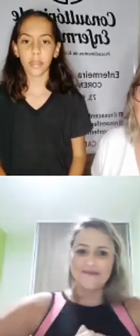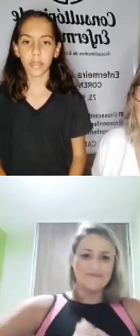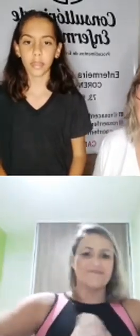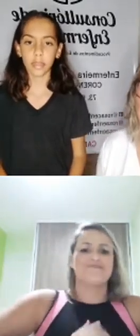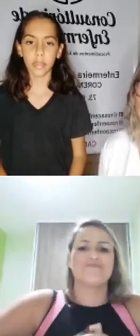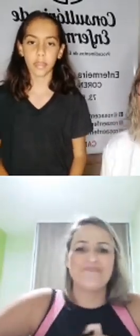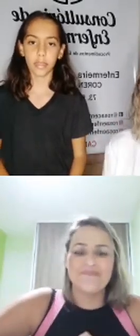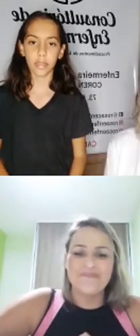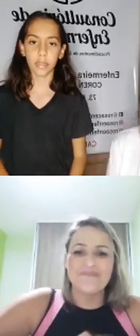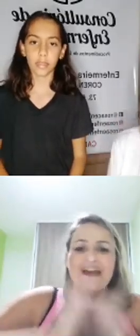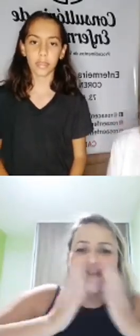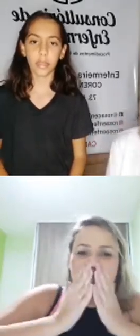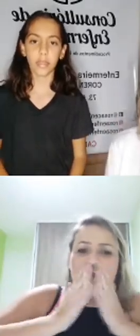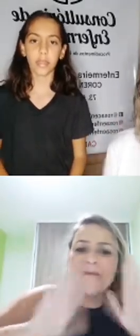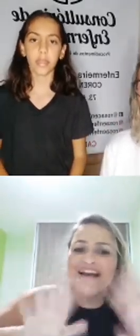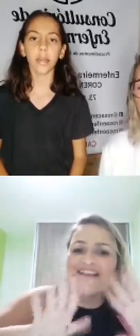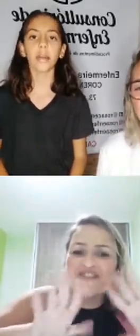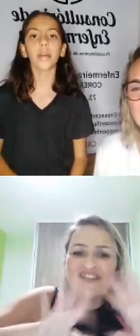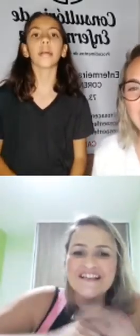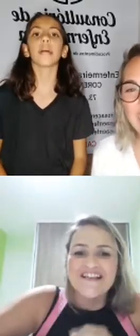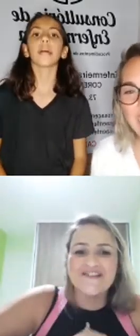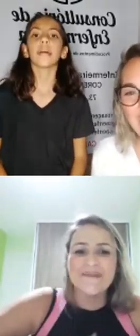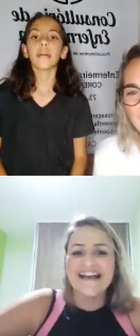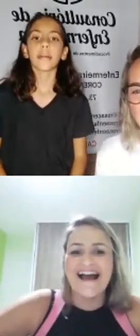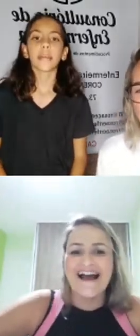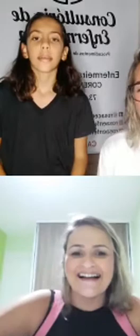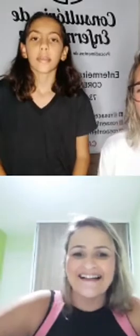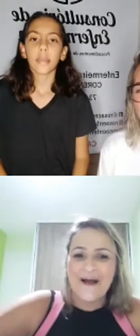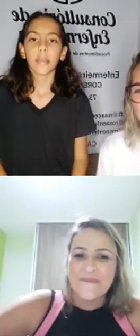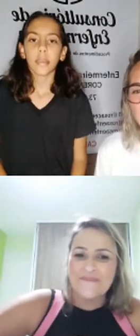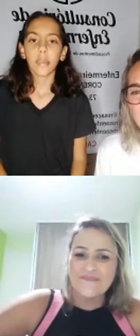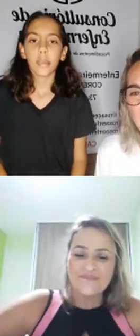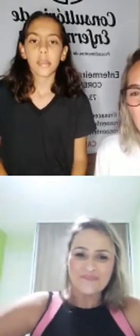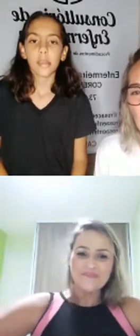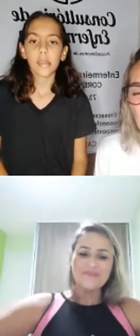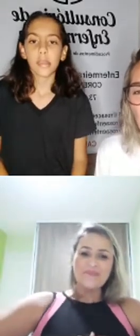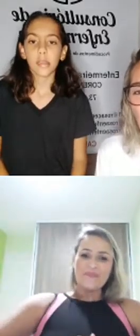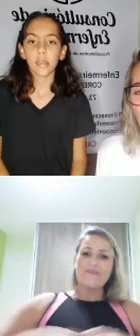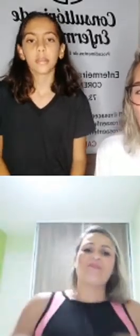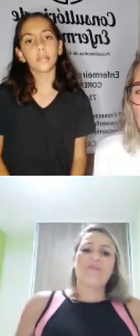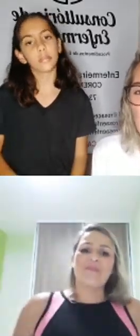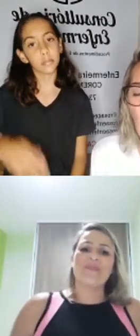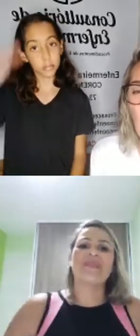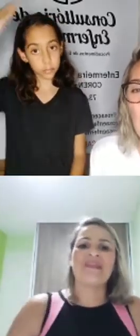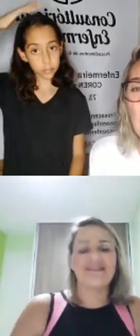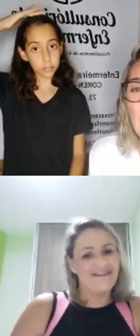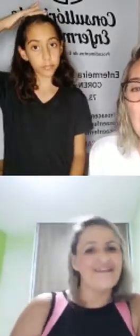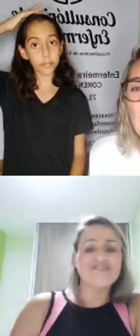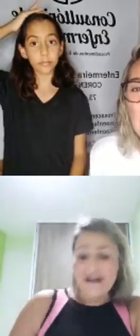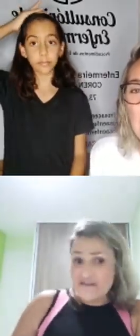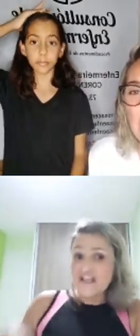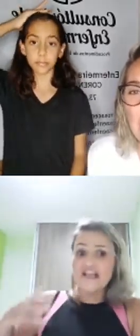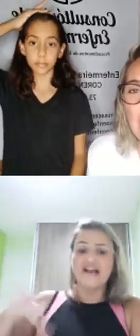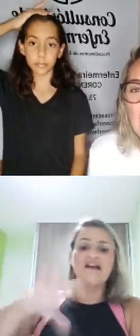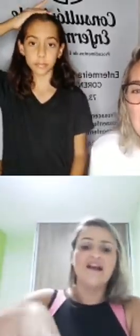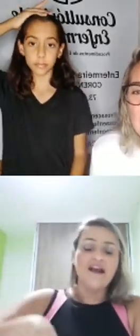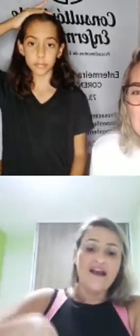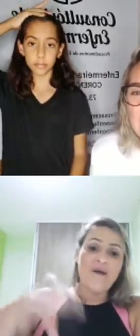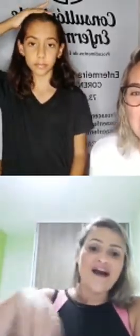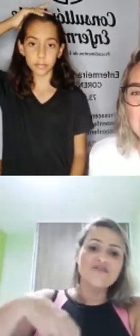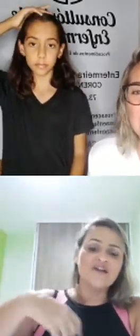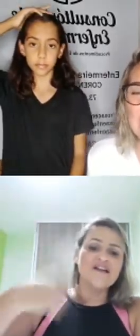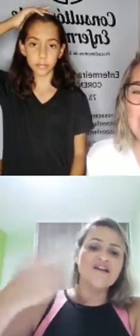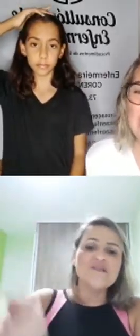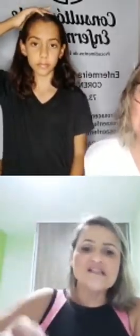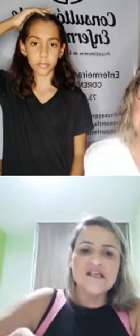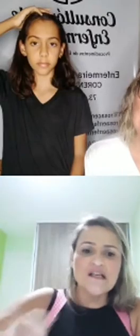certeza. Beijo, beijo, gente. Obrigada. O Ricardo é uma figura. Eu já vi que ele... Eu